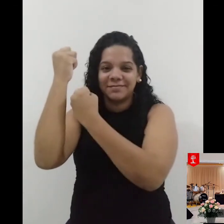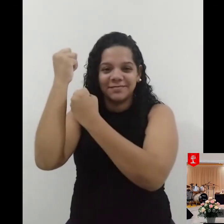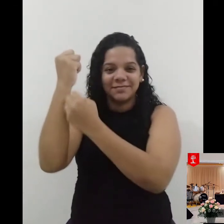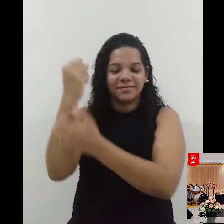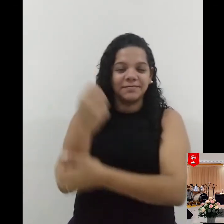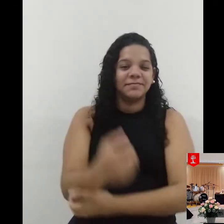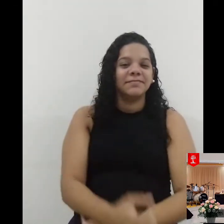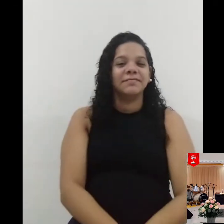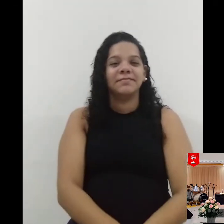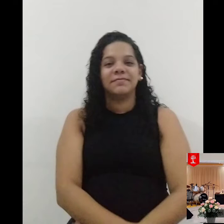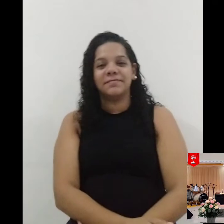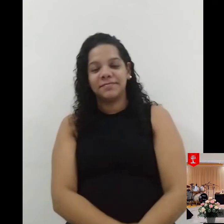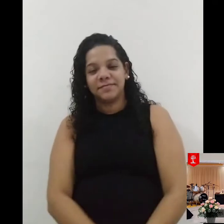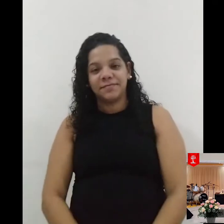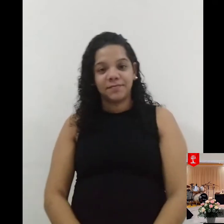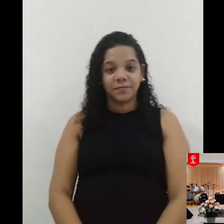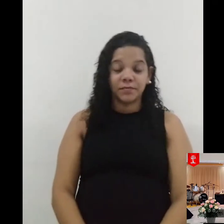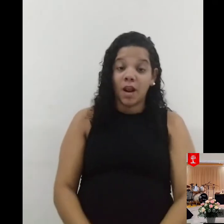tens, tu te